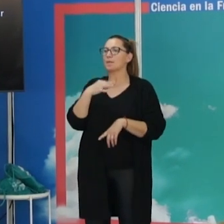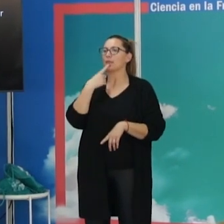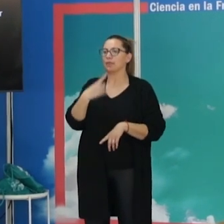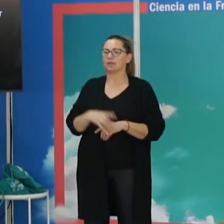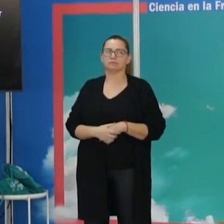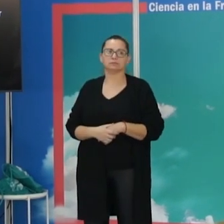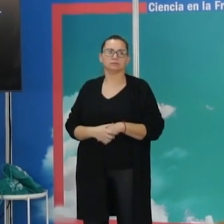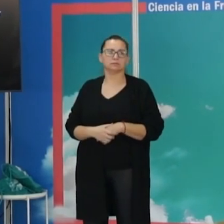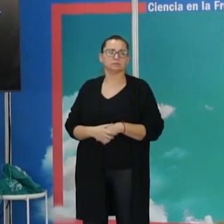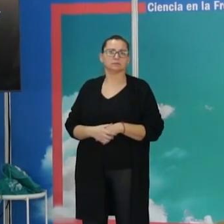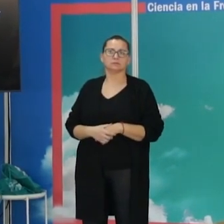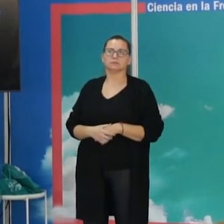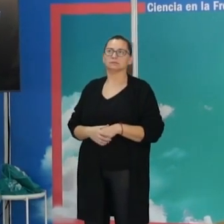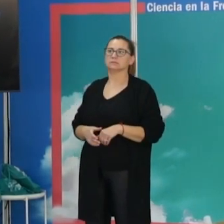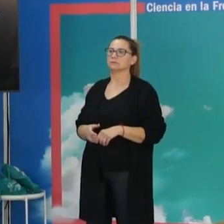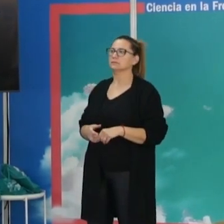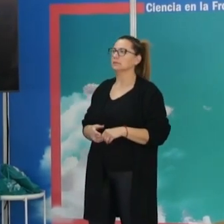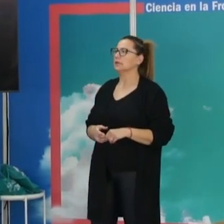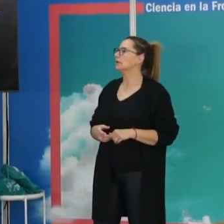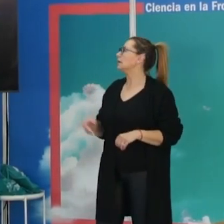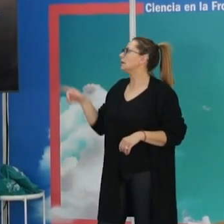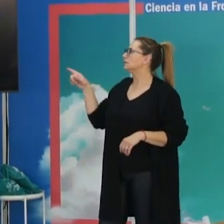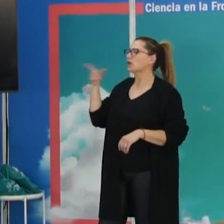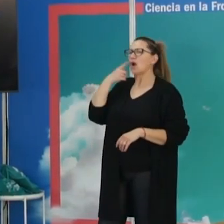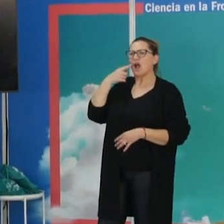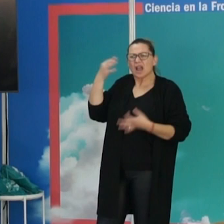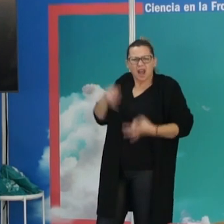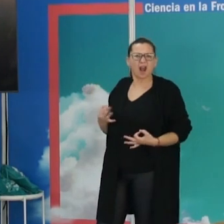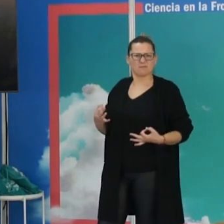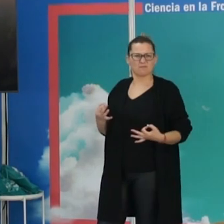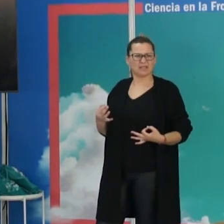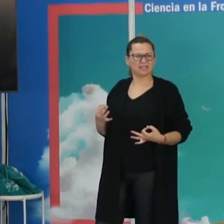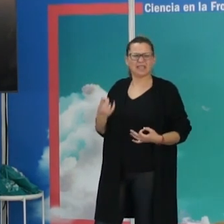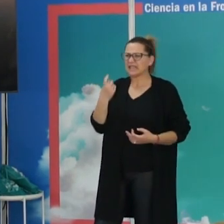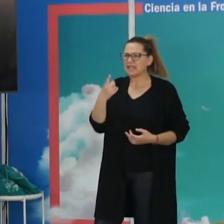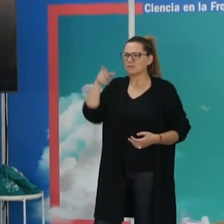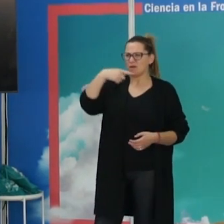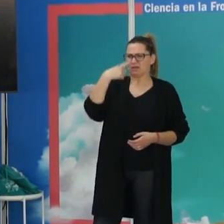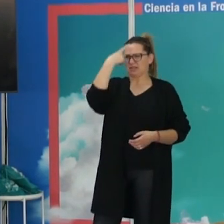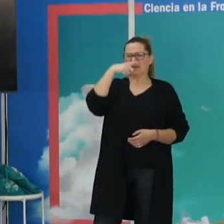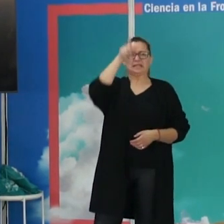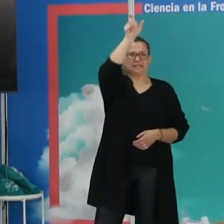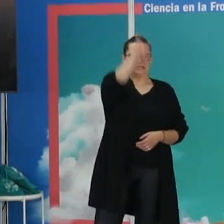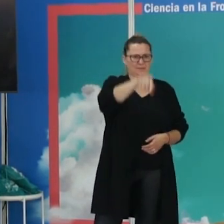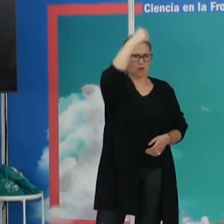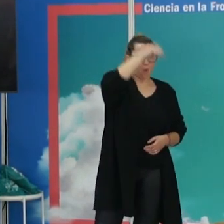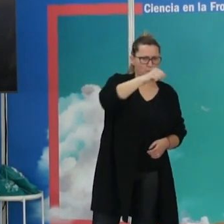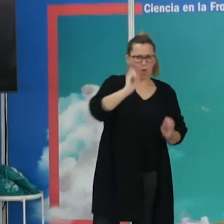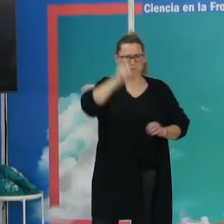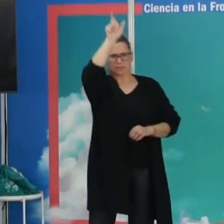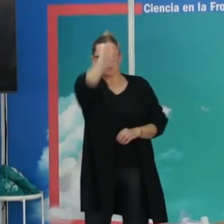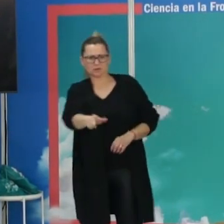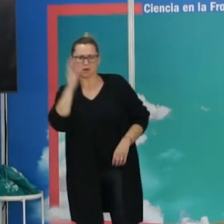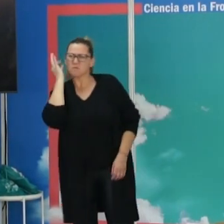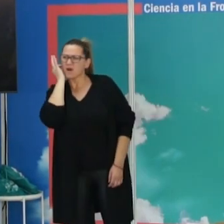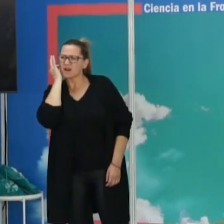debemos formular como sociedad, es si realmente es necesario saber si alguien es hombre o mujer. ¿Qué nos jugamos